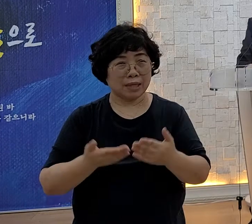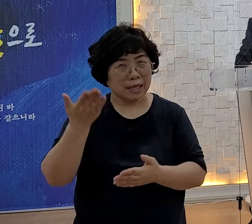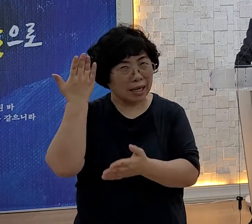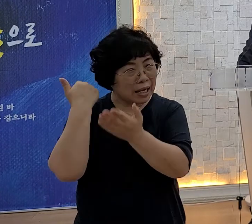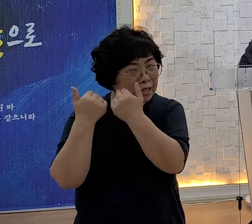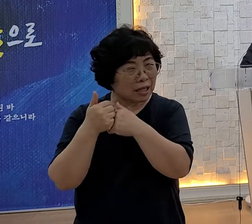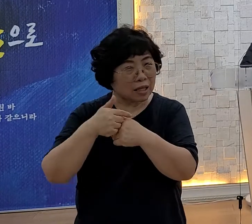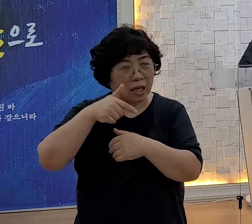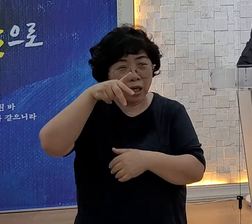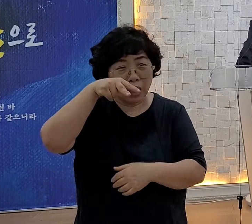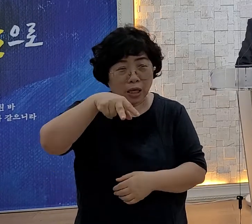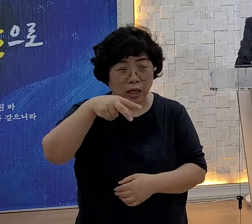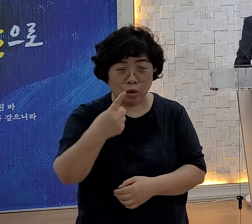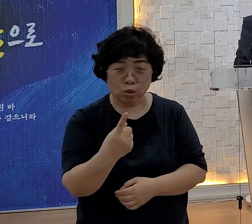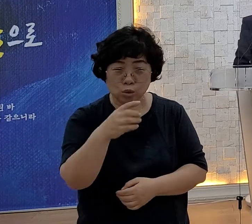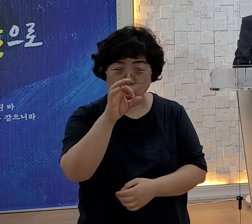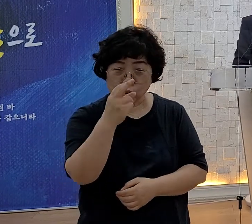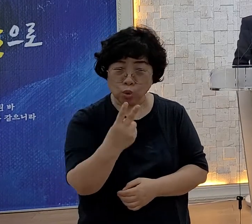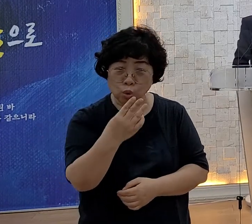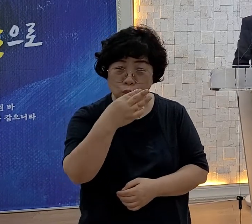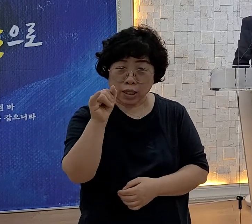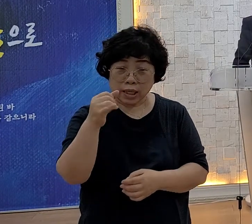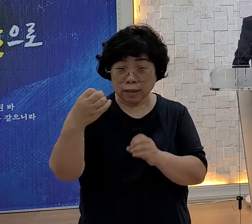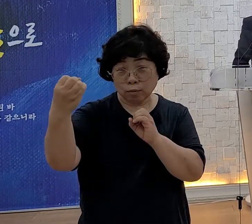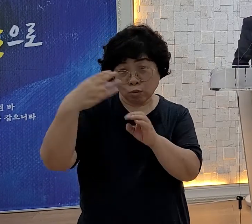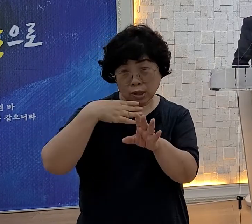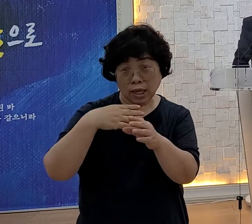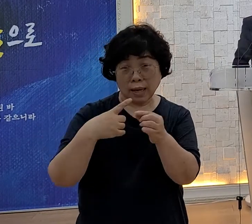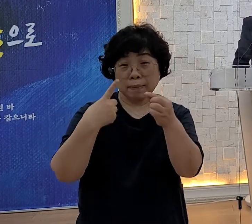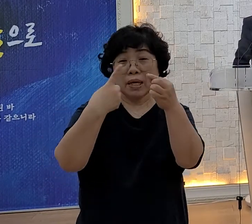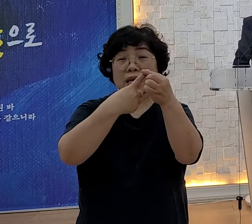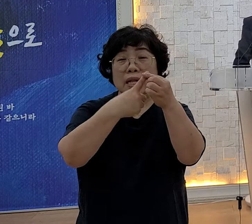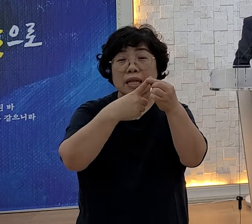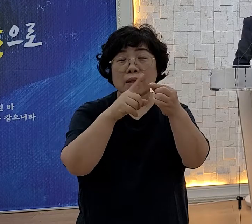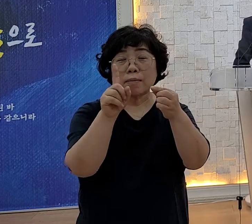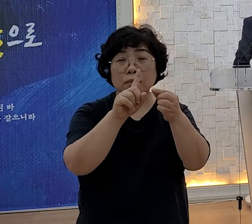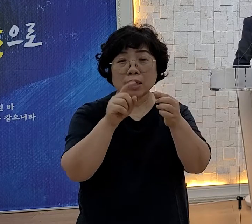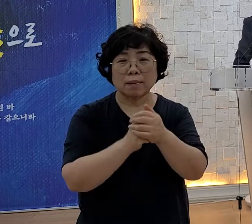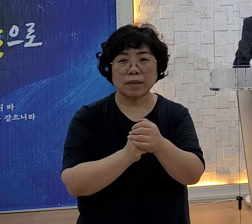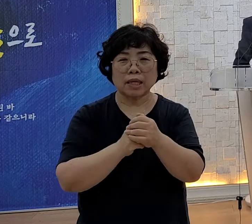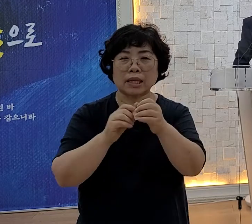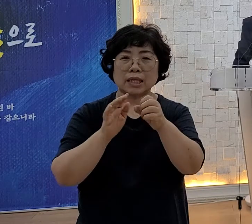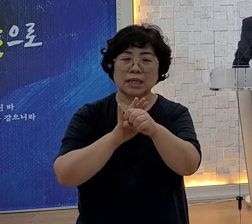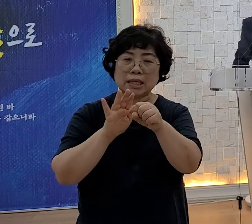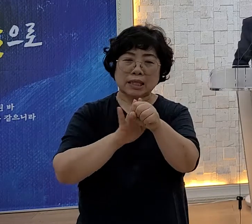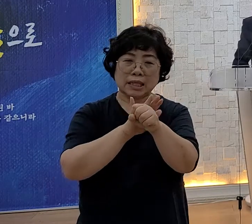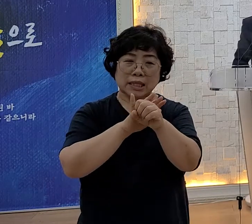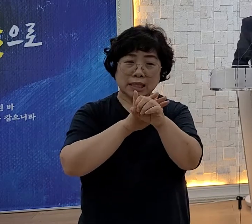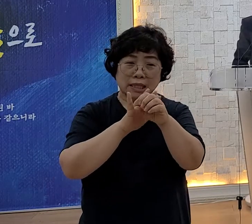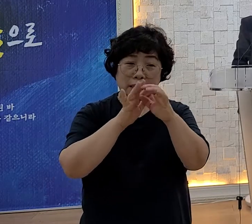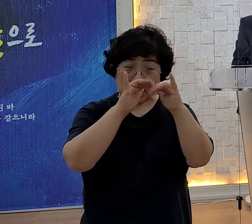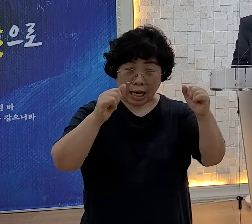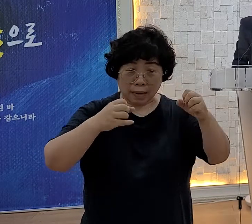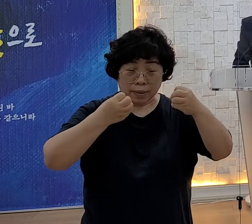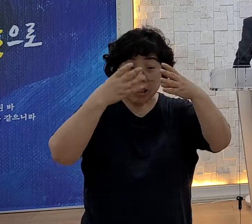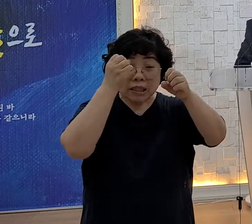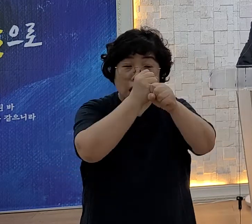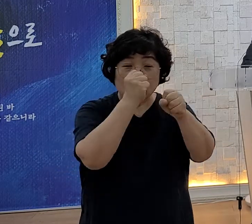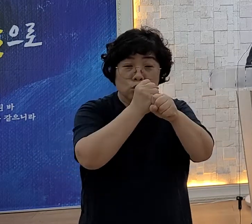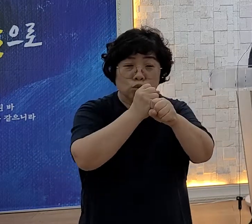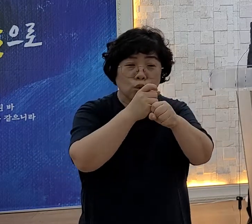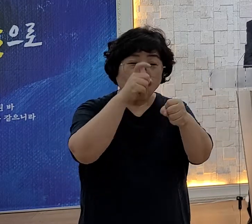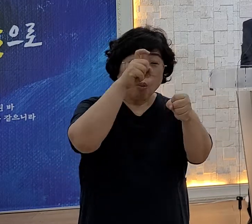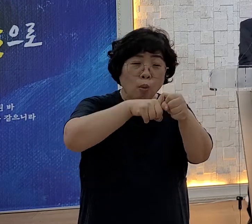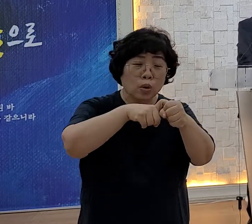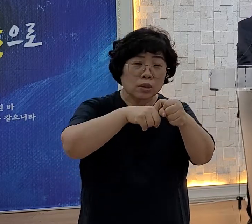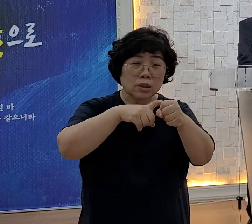가르치는 교회에서는 아마 다 배웠을 일문이 바로 사람의 창조된 목적이 무엇입니까? 하나님을